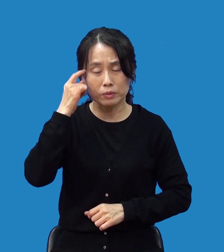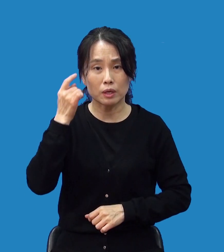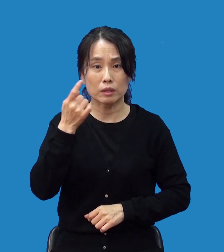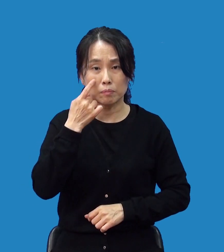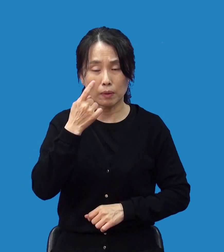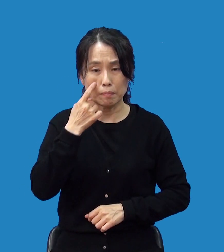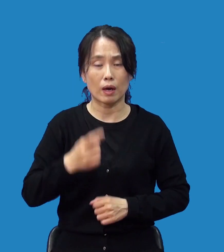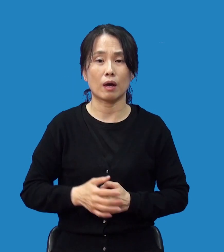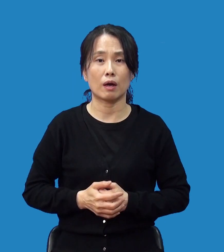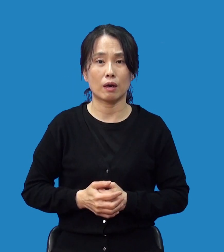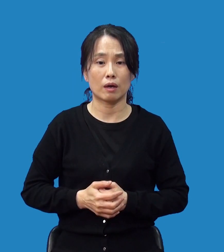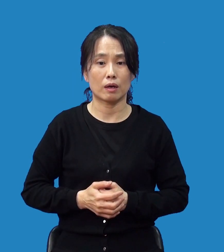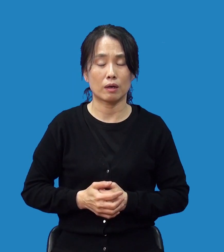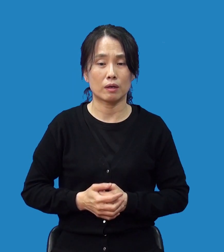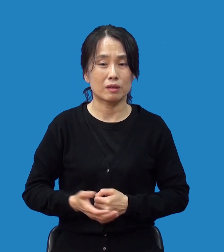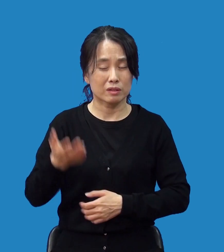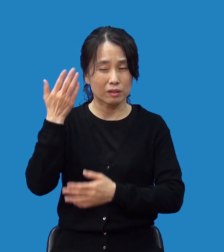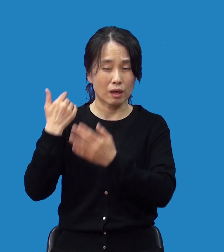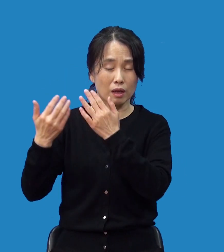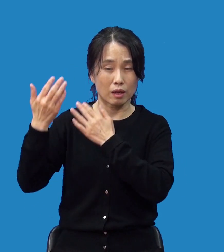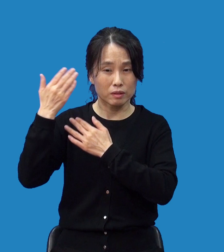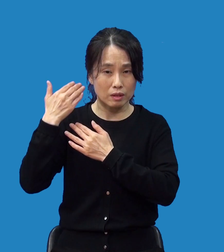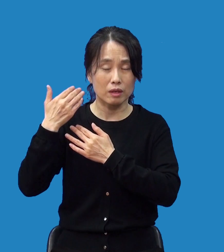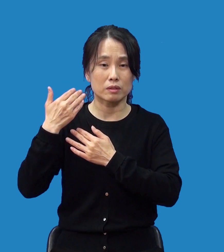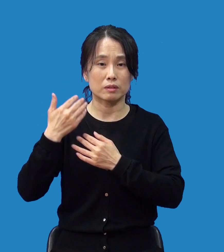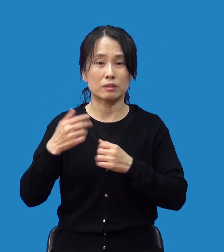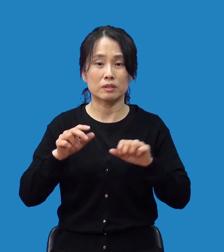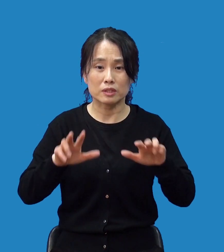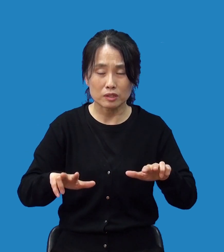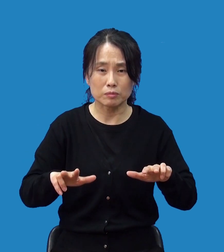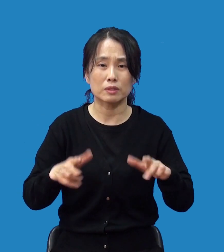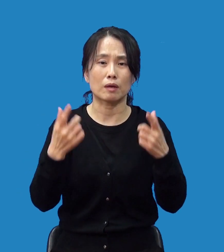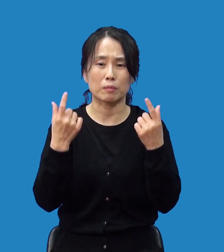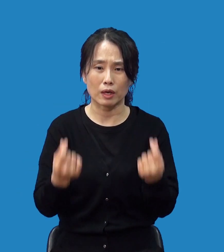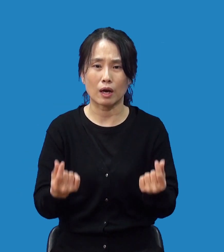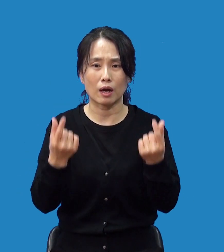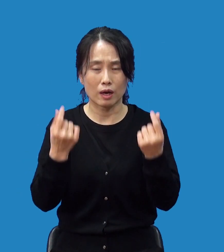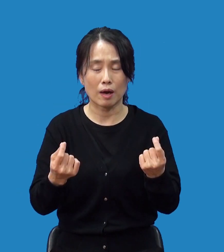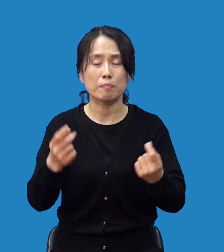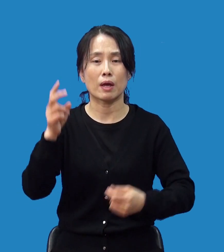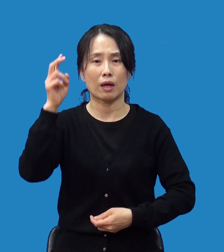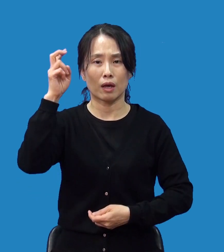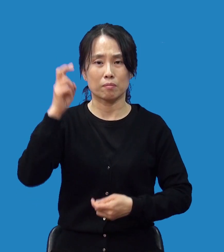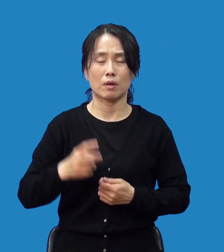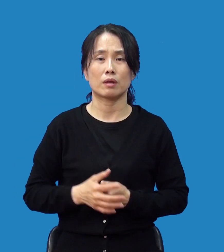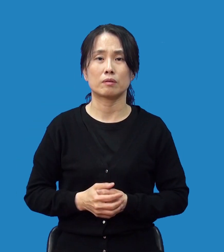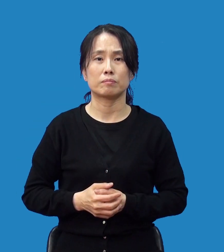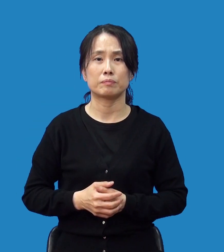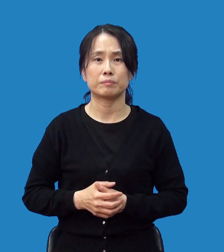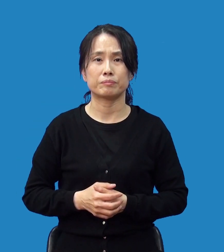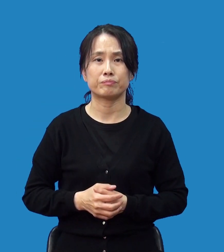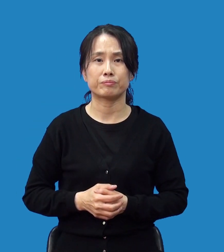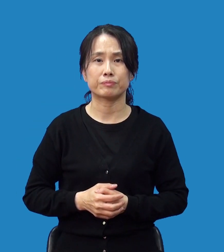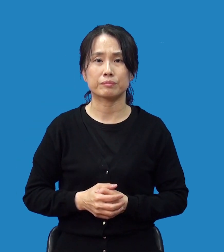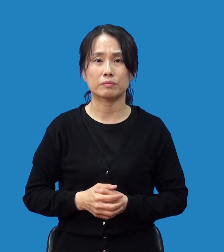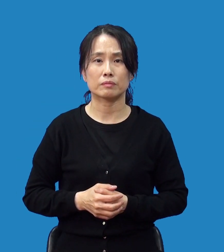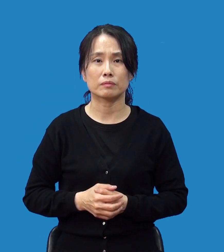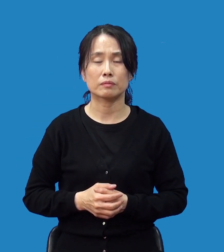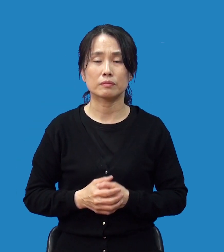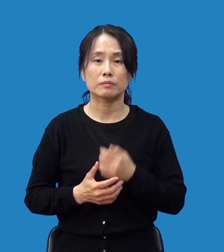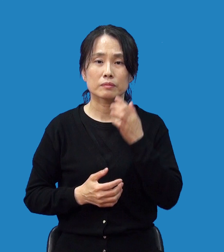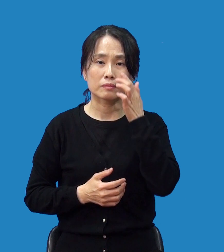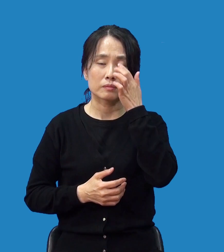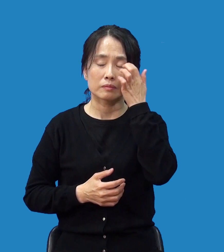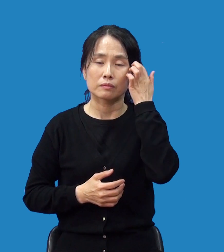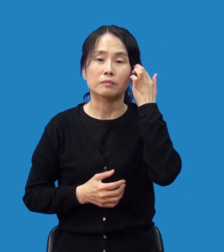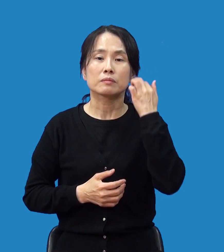보면 그 시대 거기 있어도 똑같이 그랬을 거다. 이게 우리의 지금 나를 보는 그런